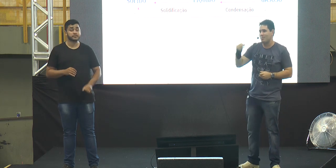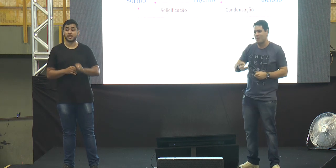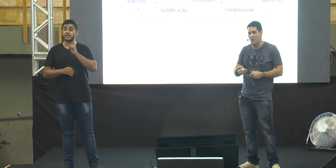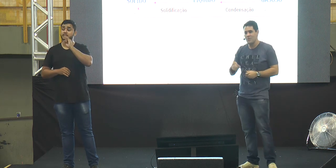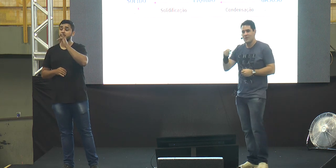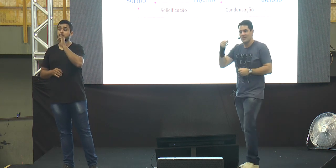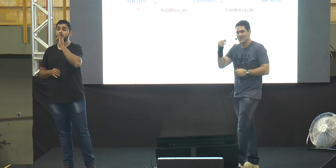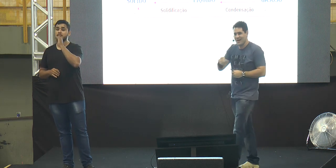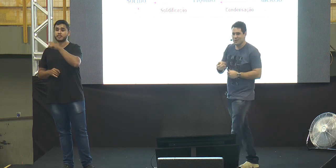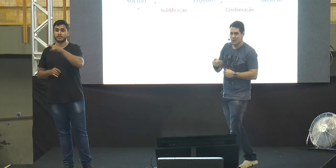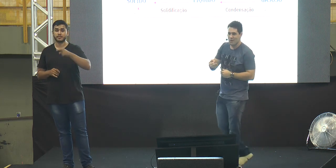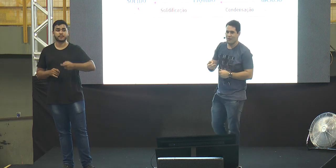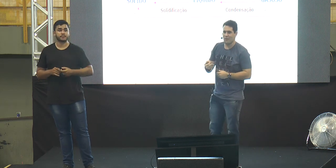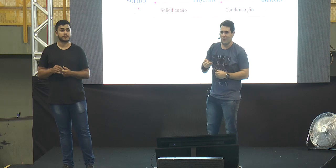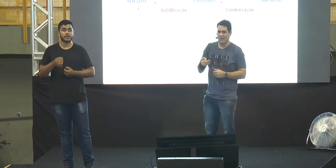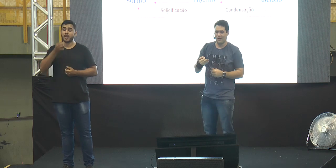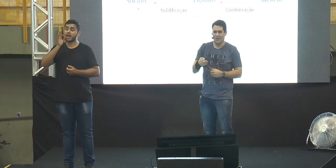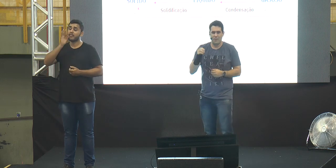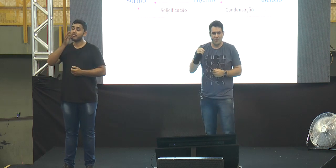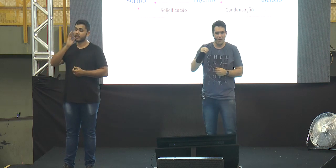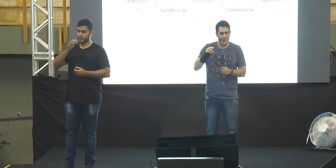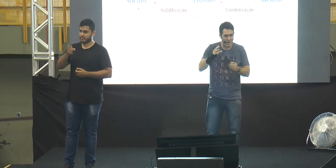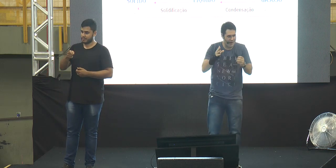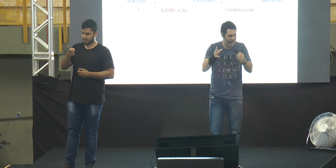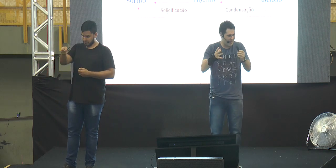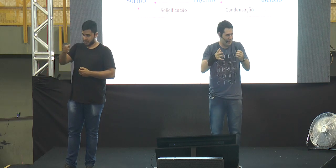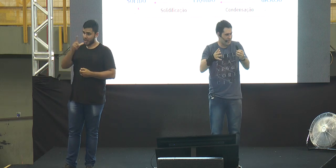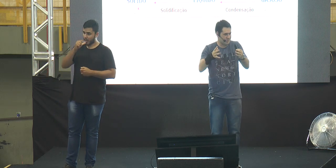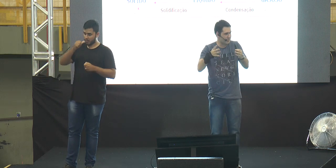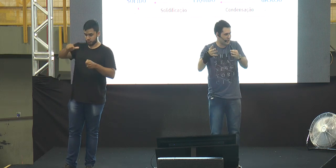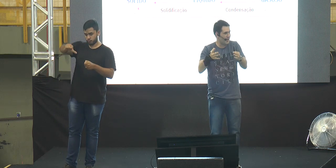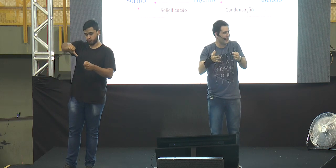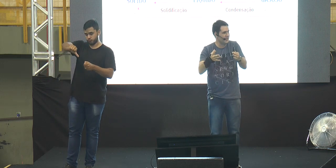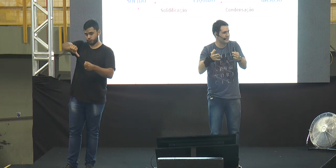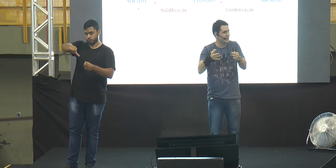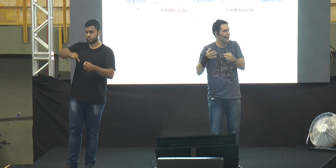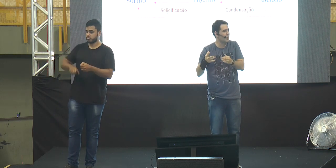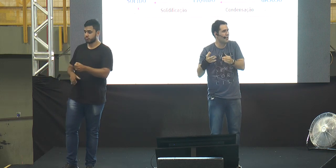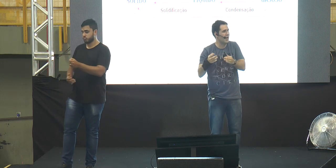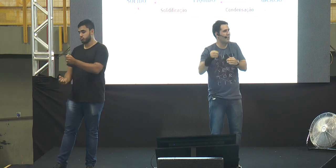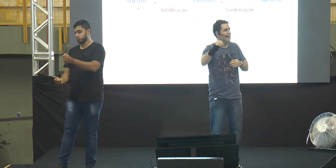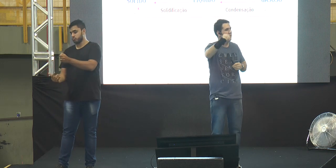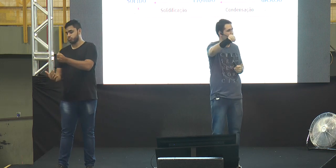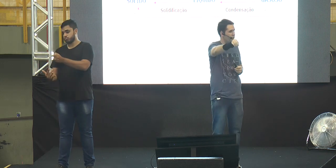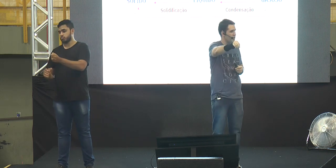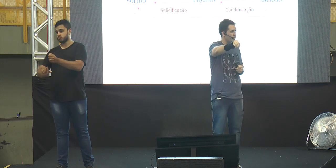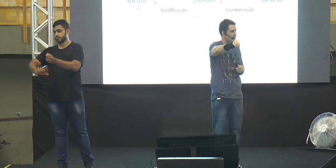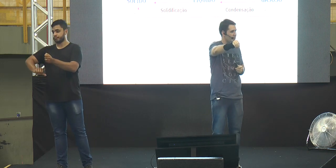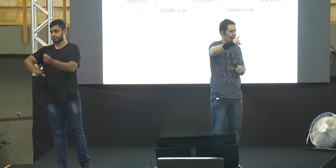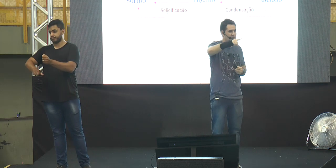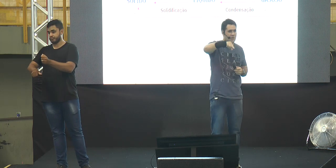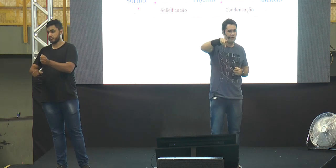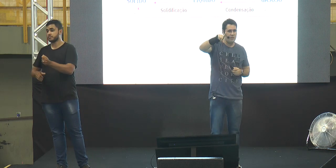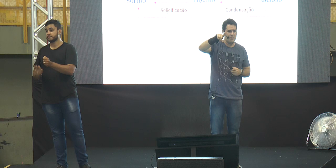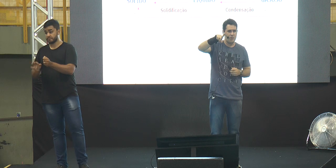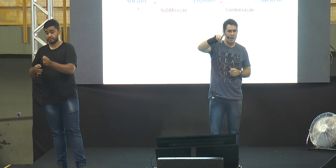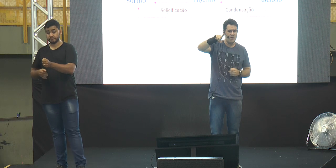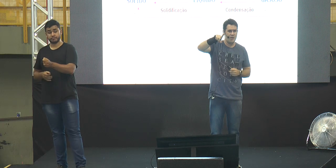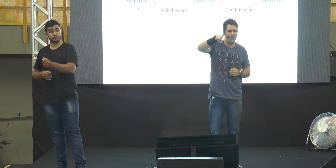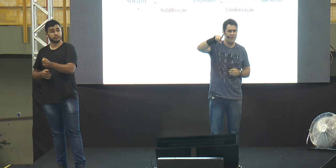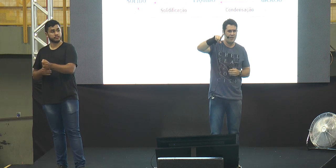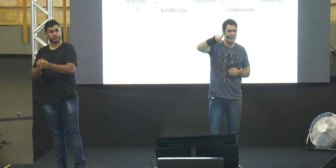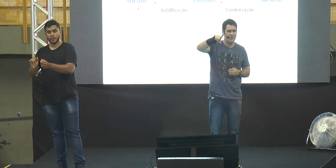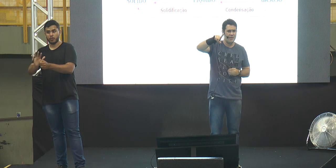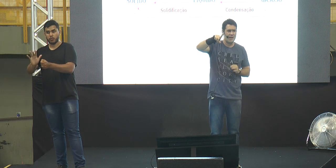aquele bom e tradicional café. Pegou lá a chaleira, colocou água, levou ao fogão. A água vai